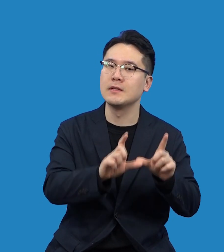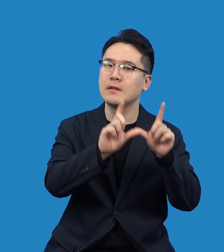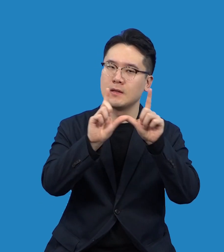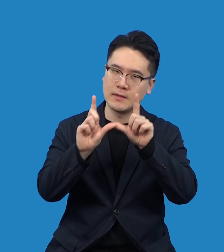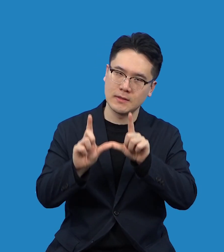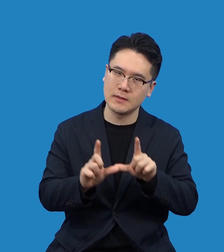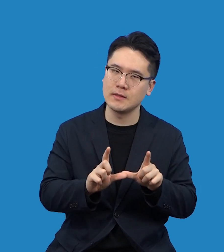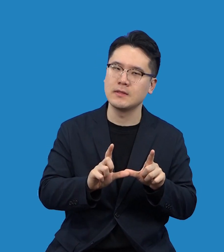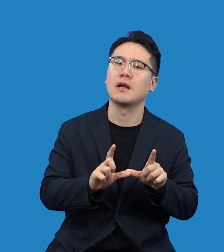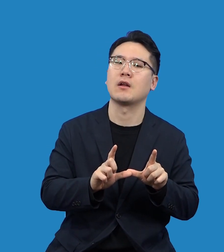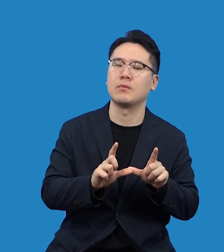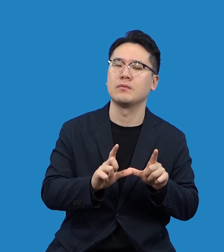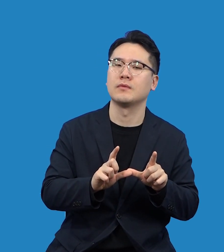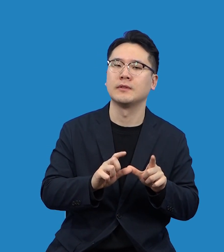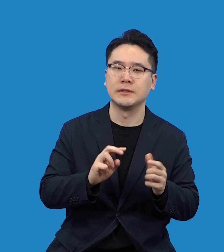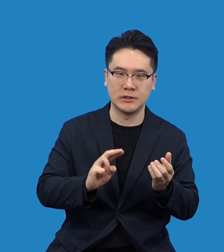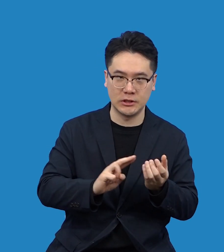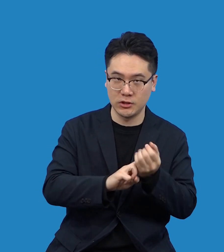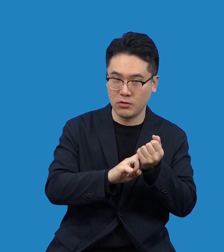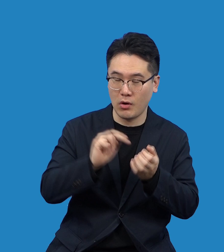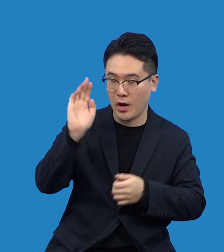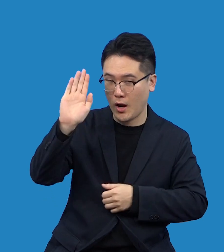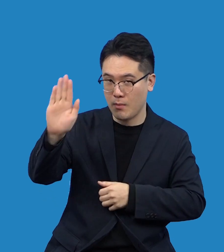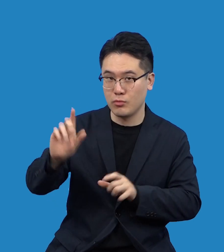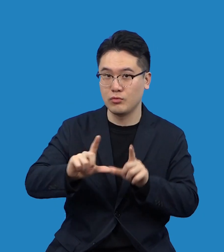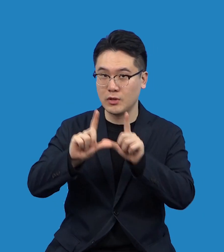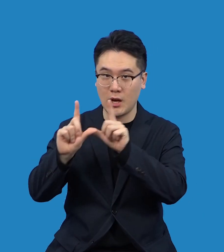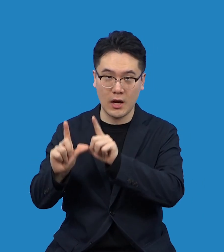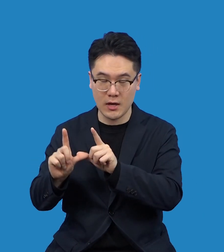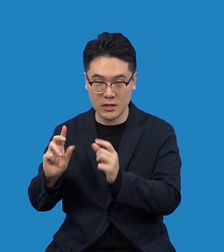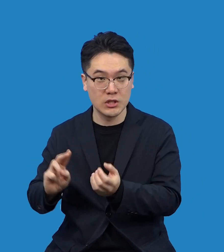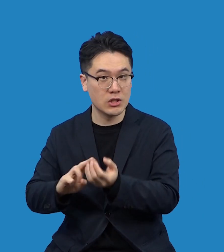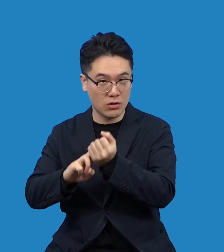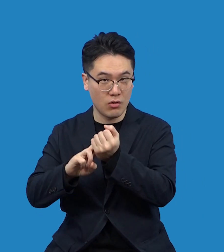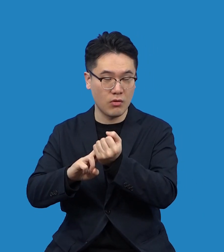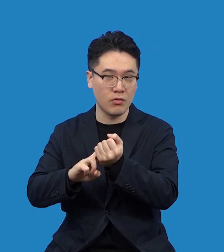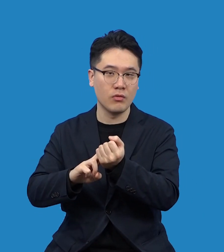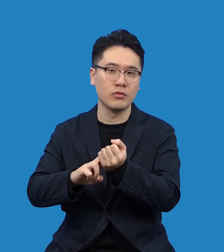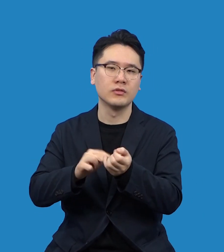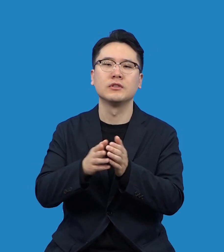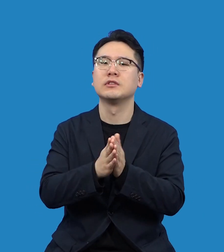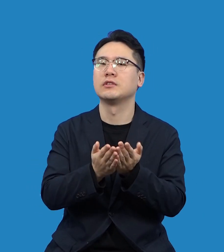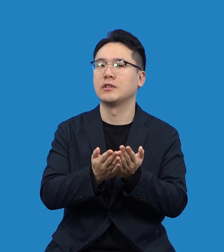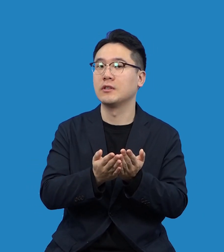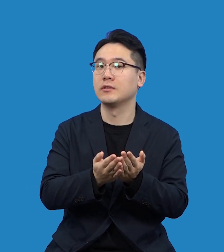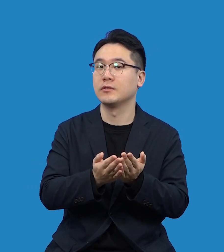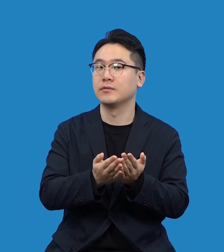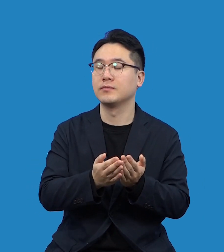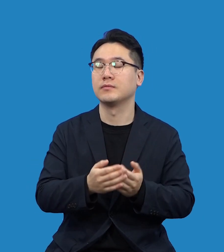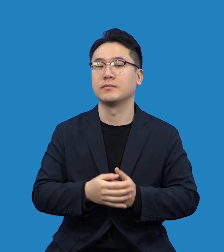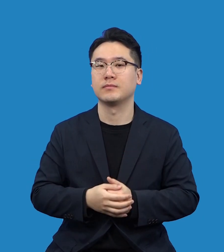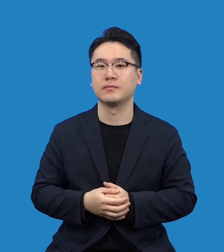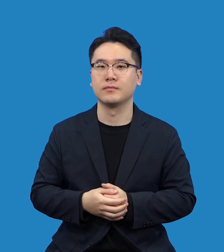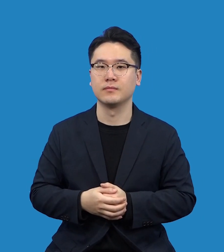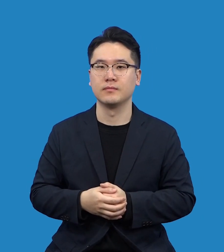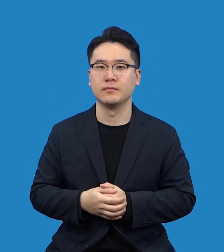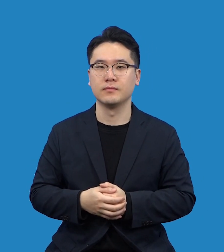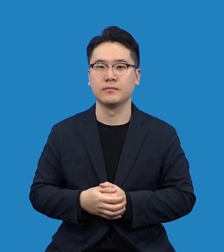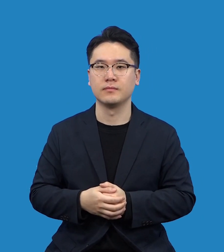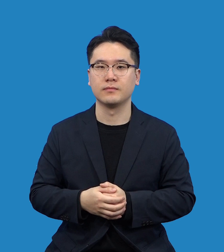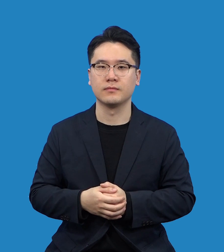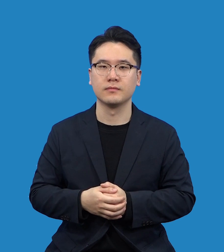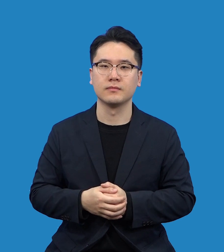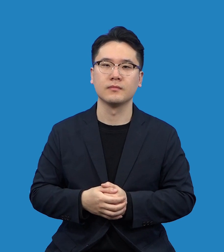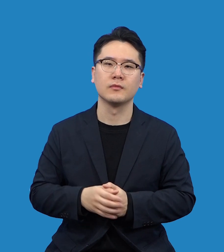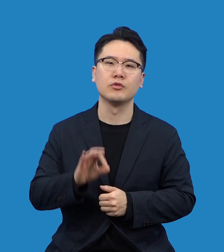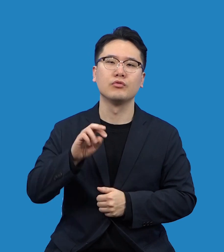이분이 이제 돌아가시고 난 다음에 그 원고가 이제 출판이 된 유고 수필집이에요. 그